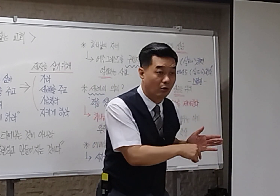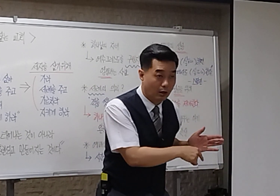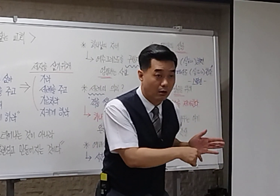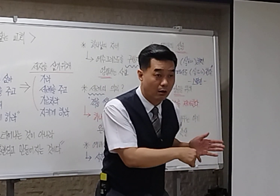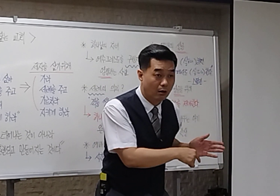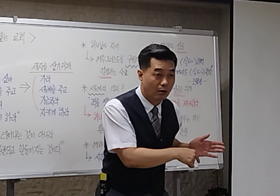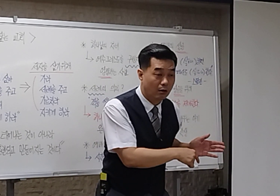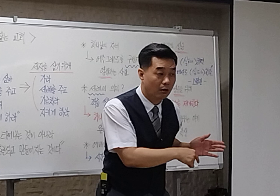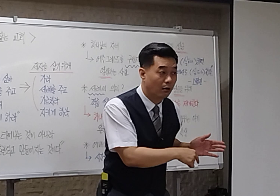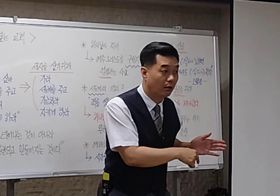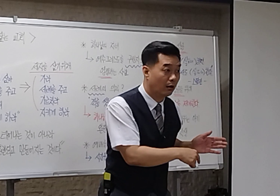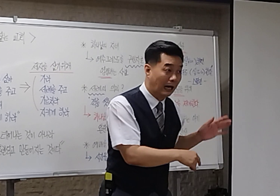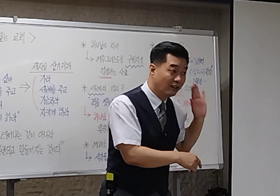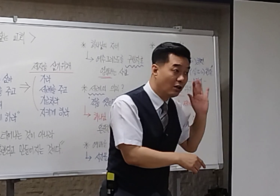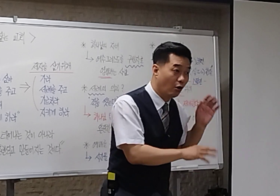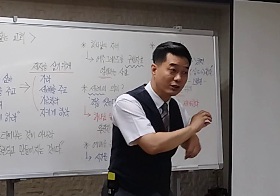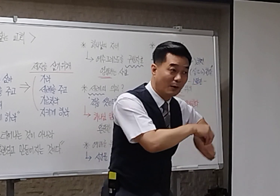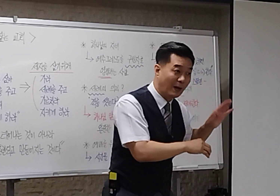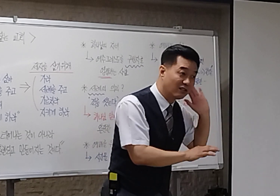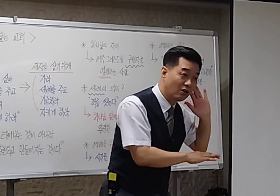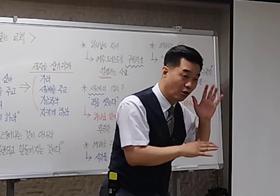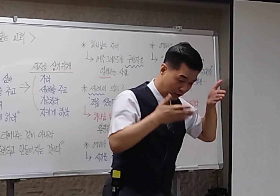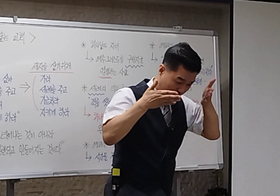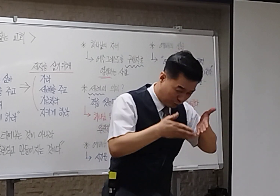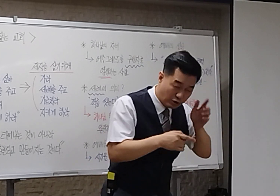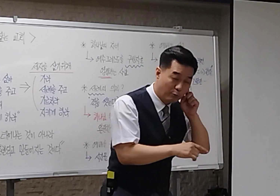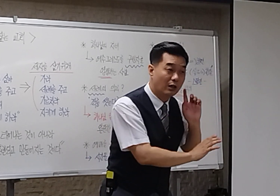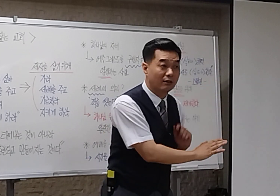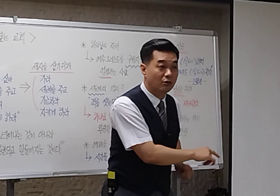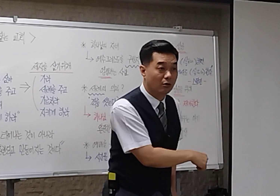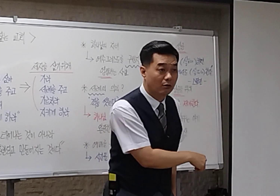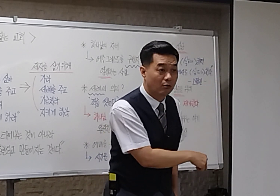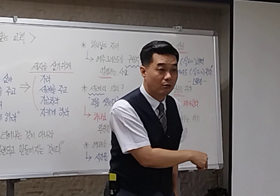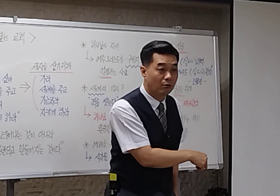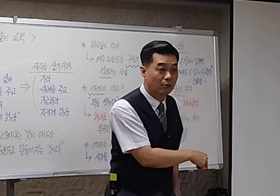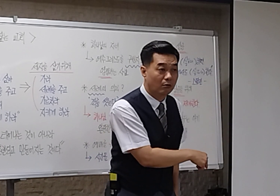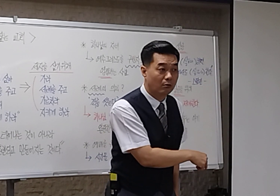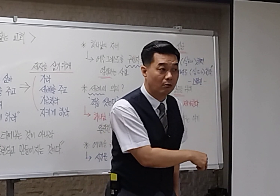거야. 안 들려요. 어차피 안 들려요. 집중하면 이거 안 들려요.